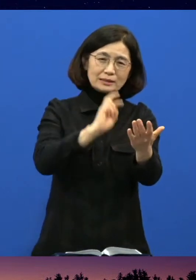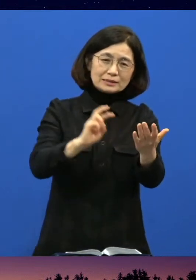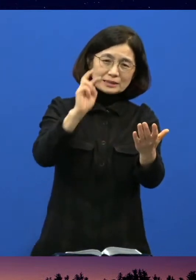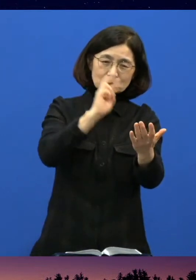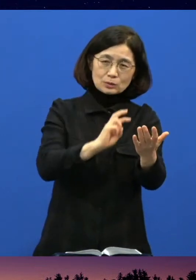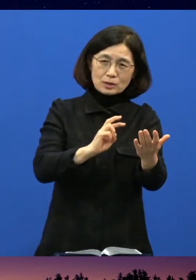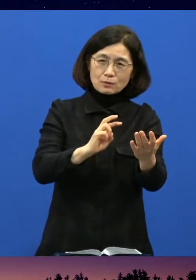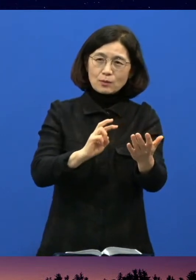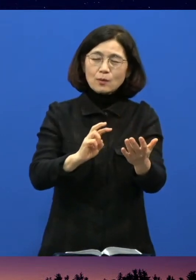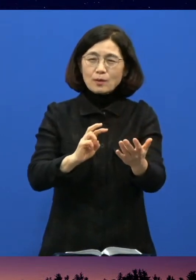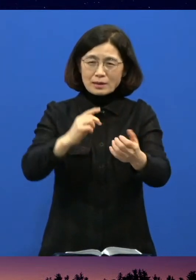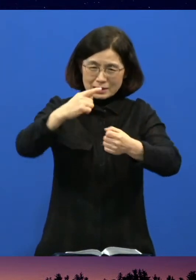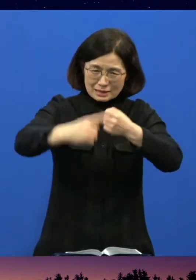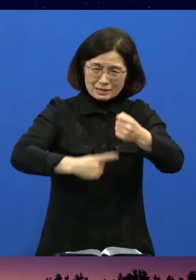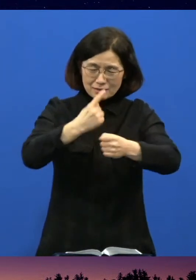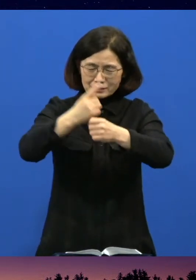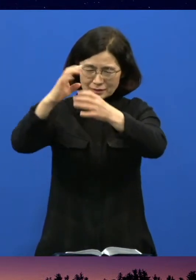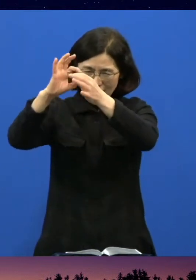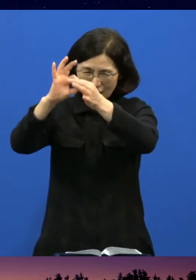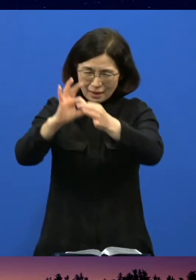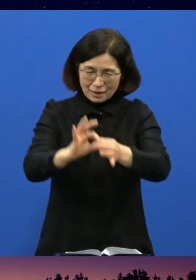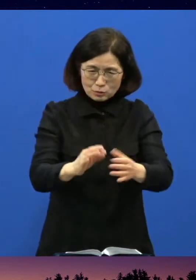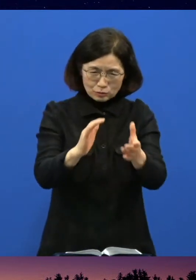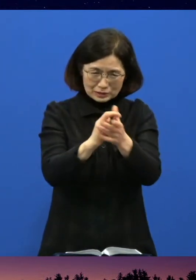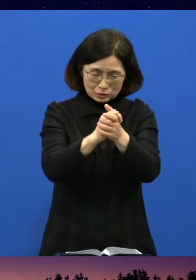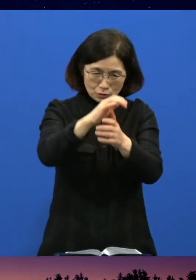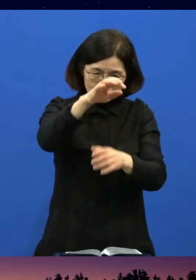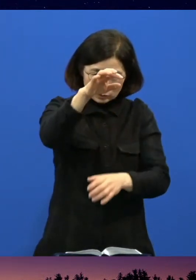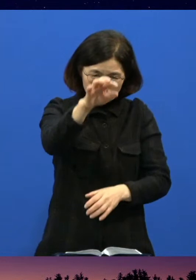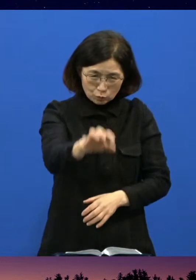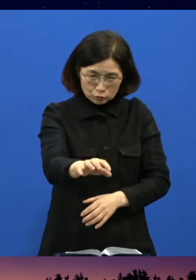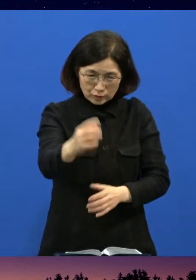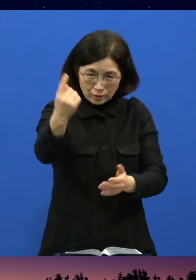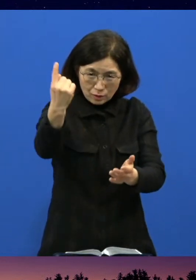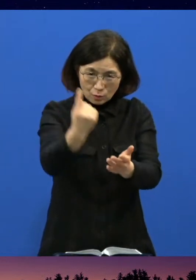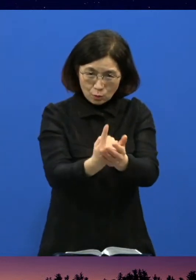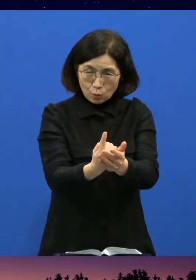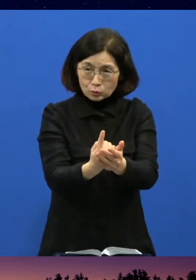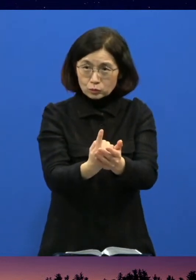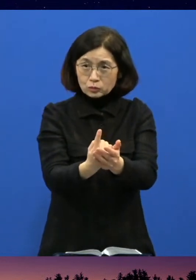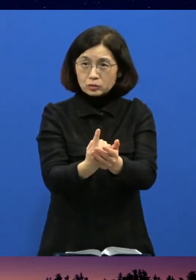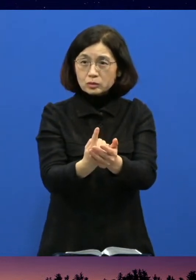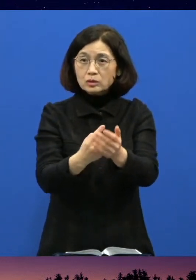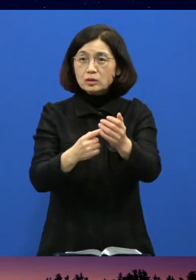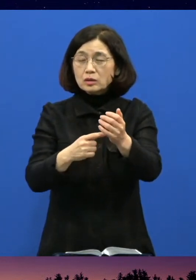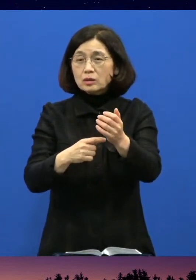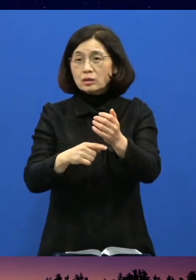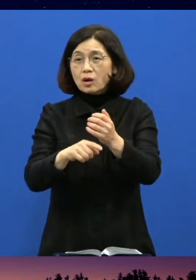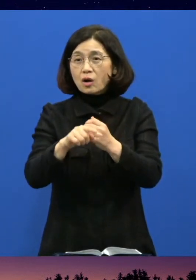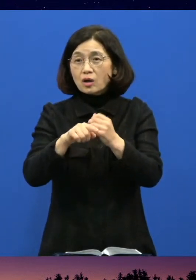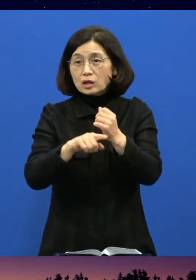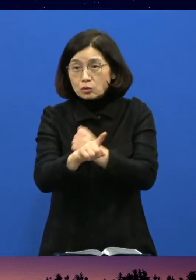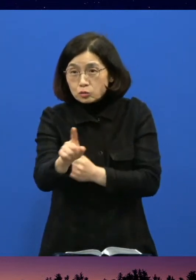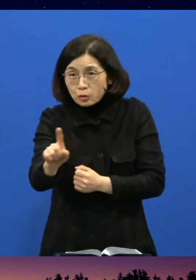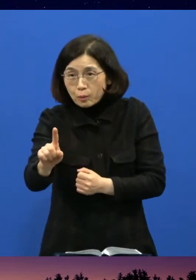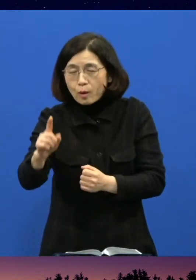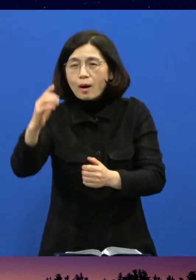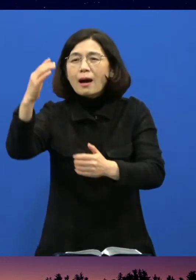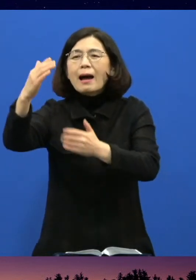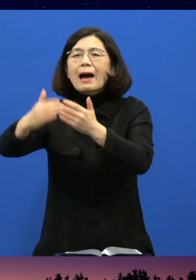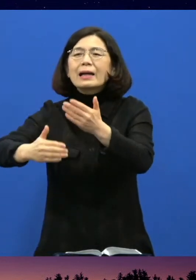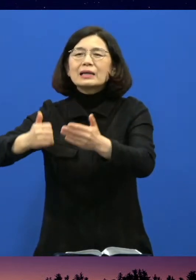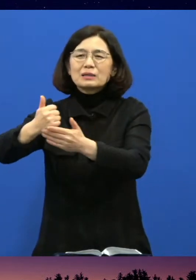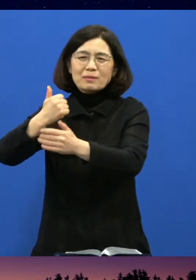1년 365일 계속 이 기도의 자리에 앉아 있게 한 것은요, 이건 작품이에요, 작품.